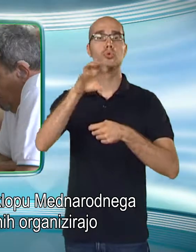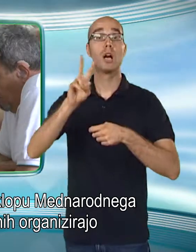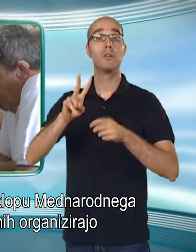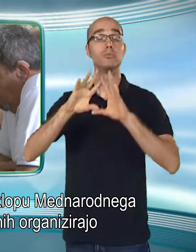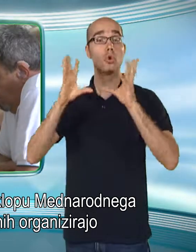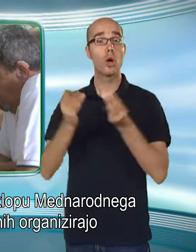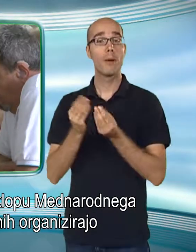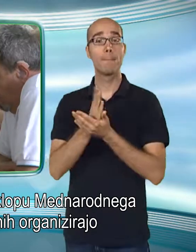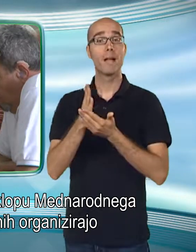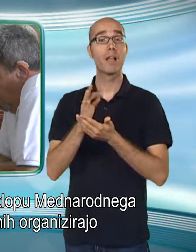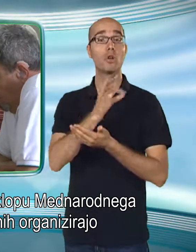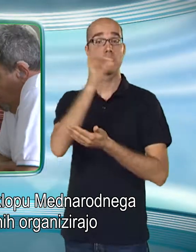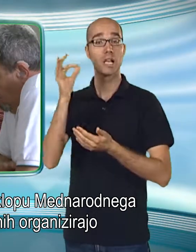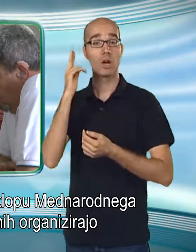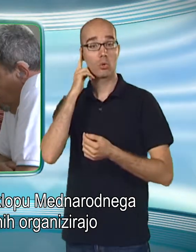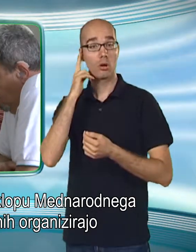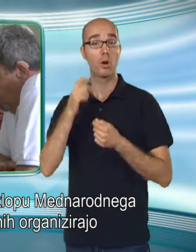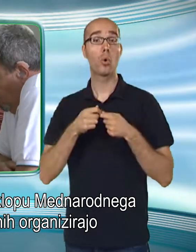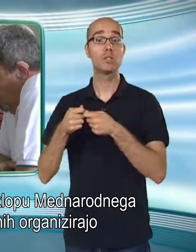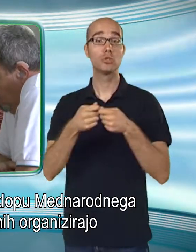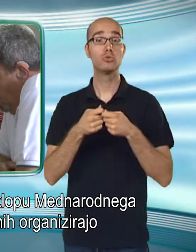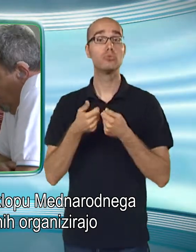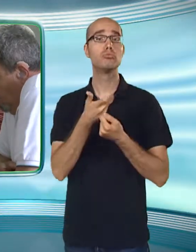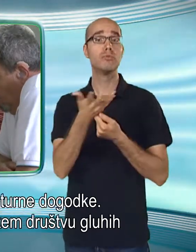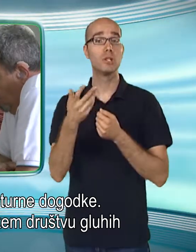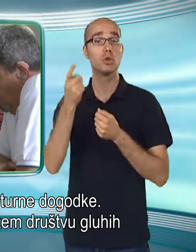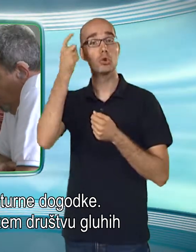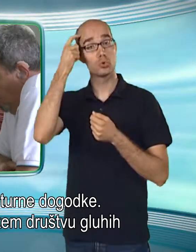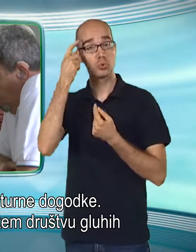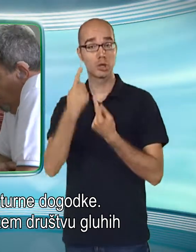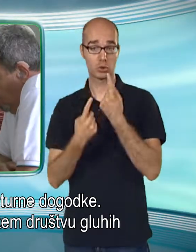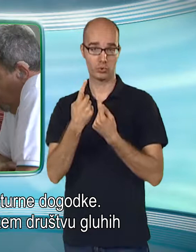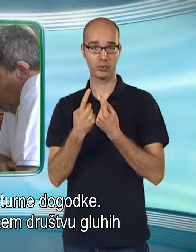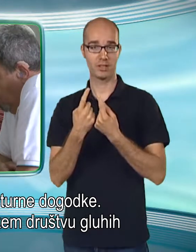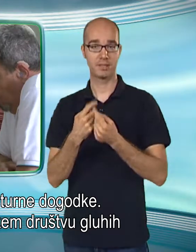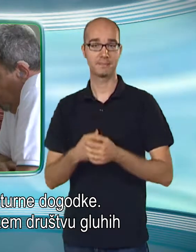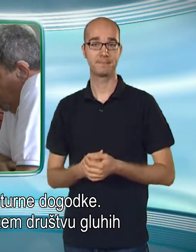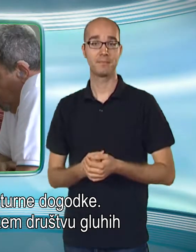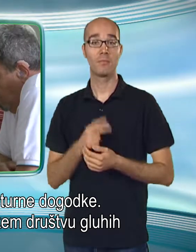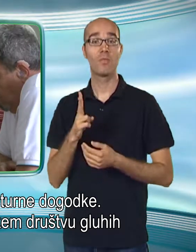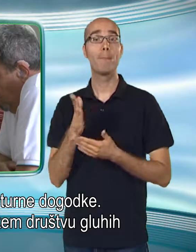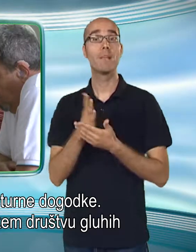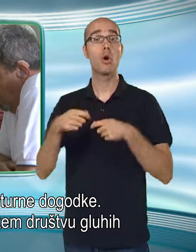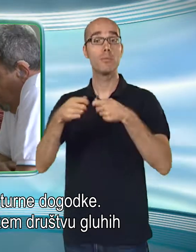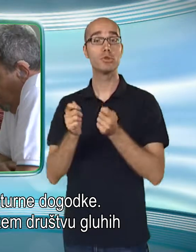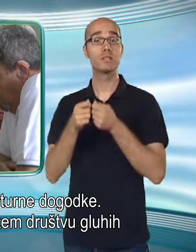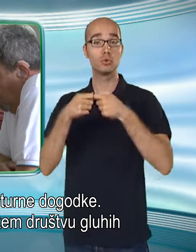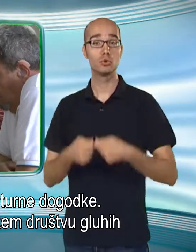Vsa društva v sklopu Mednarodnega dneva gluhih organizirajo številne kulturne dogodke. V medobčinskem